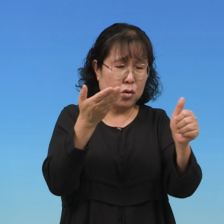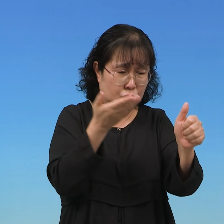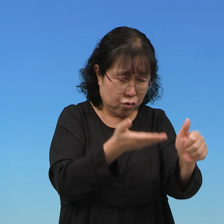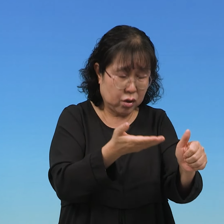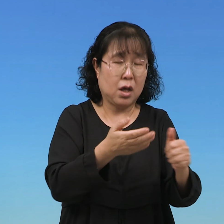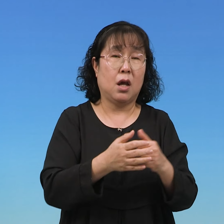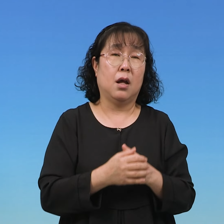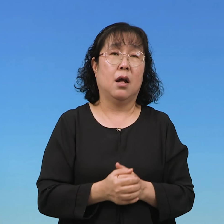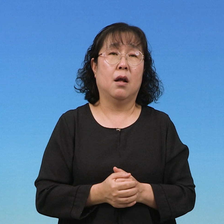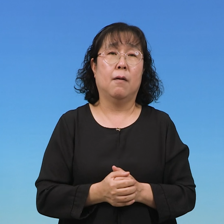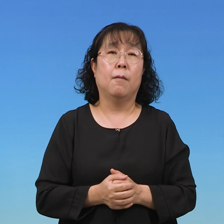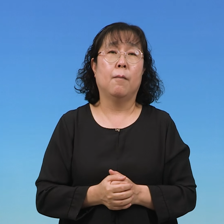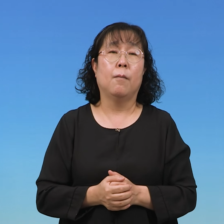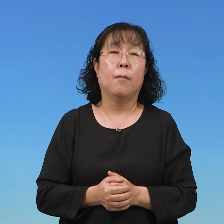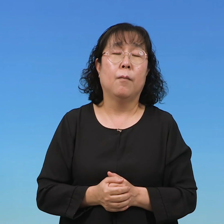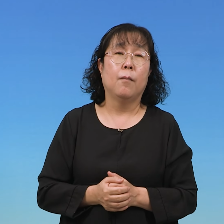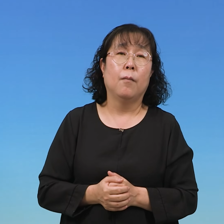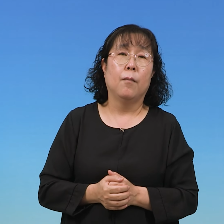채우리라,